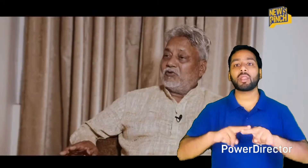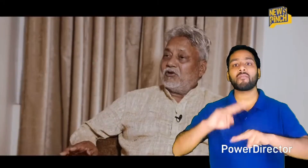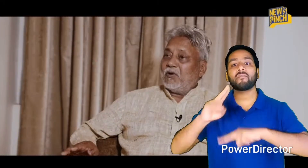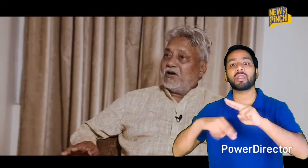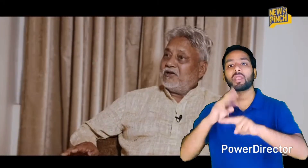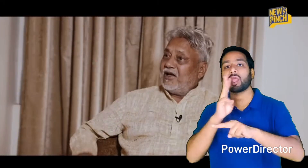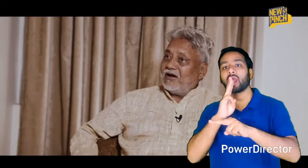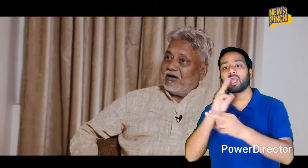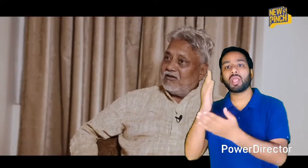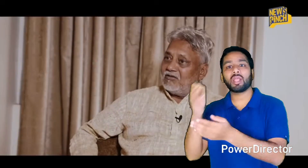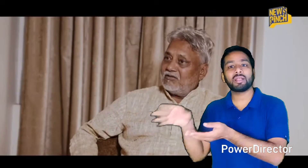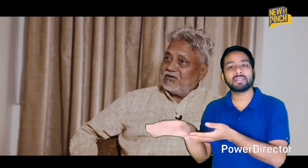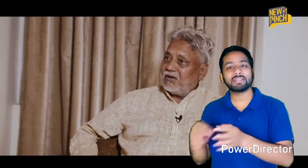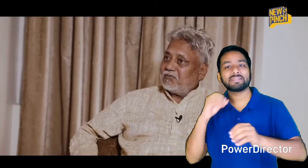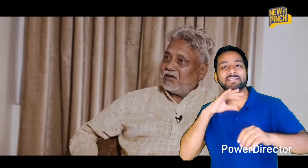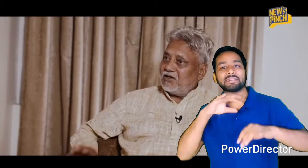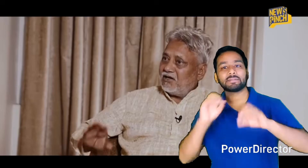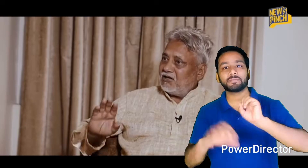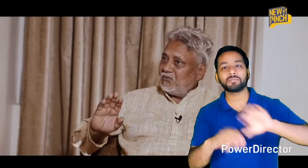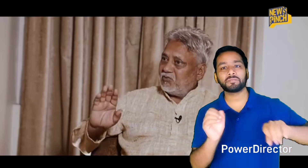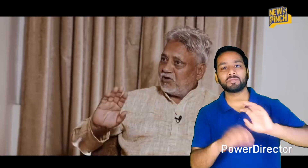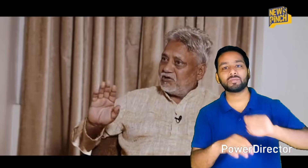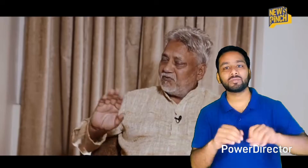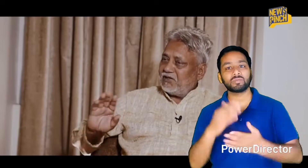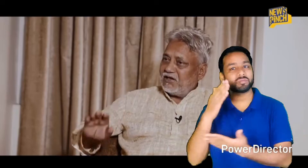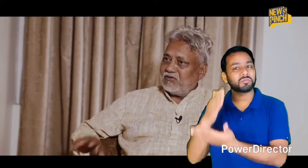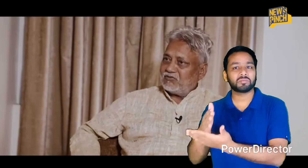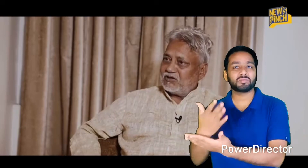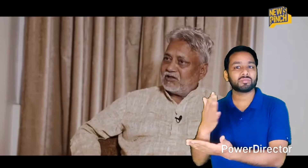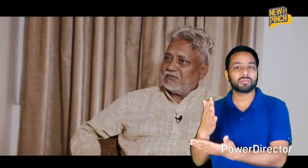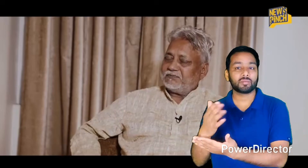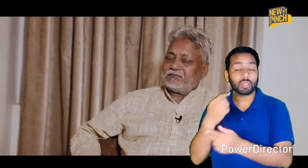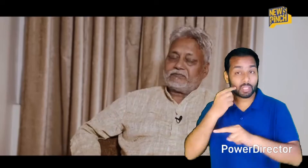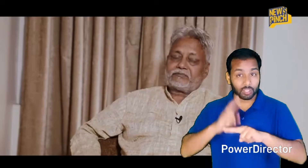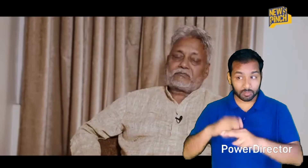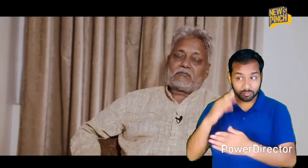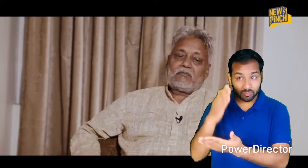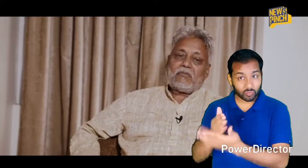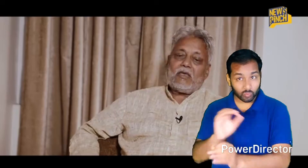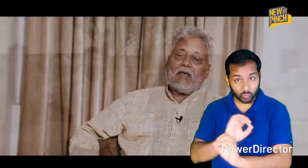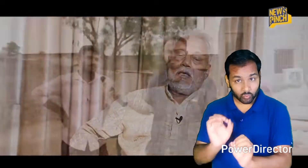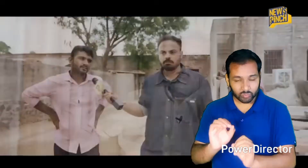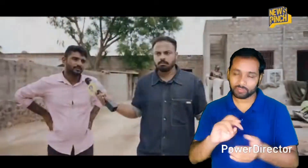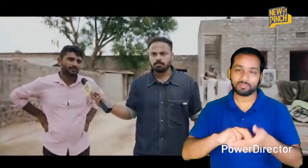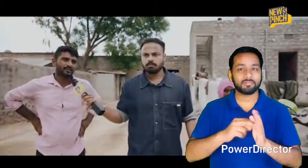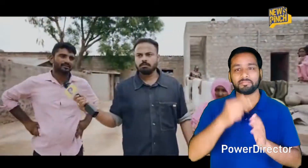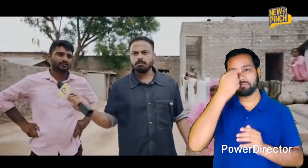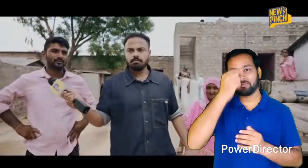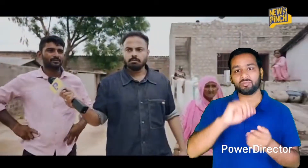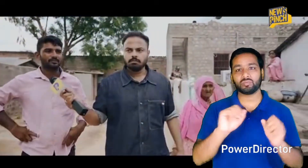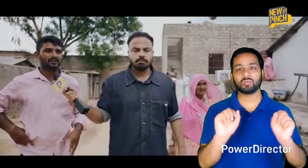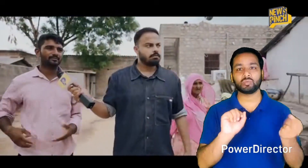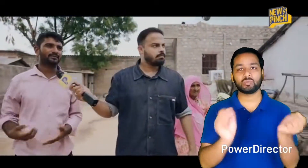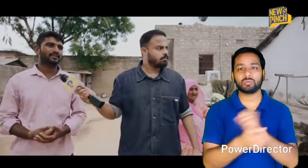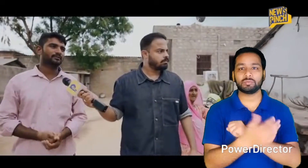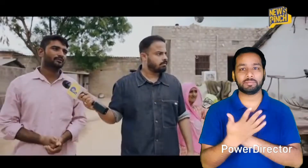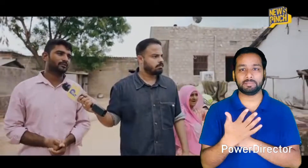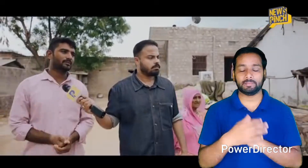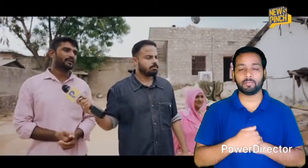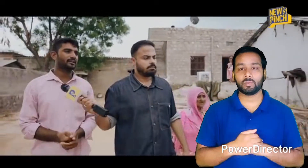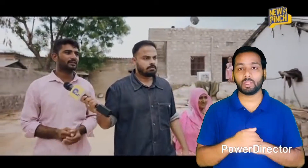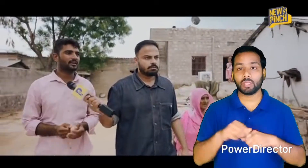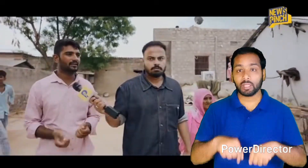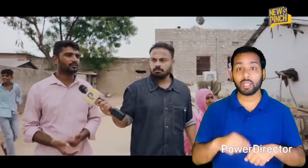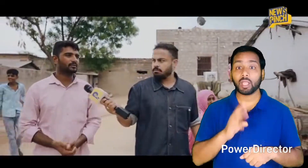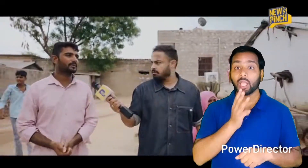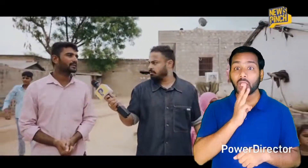इसमें पॉल्यूटेड पानी जाएगा तब तक ये नदी पुनर्जीवित नहीं हो सकती। पेड़ पौधे नष्ट हो गए, स्कूलों में पानी, पंचायत भवनों